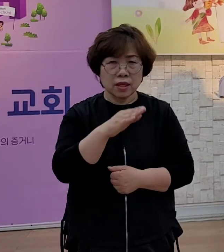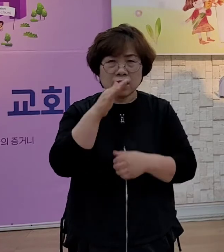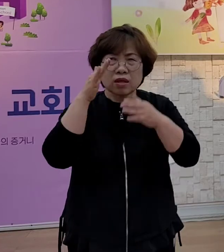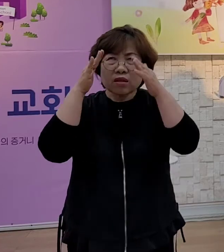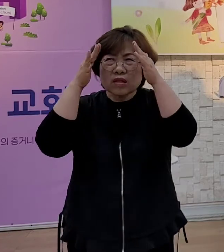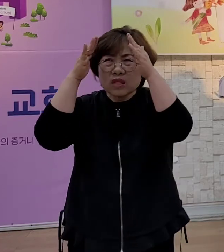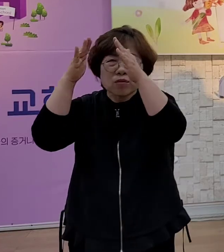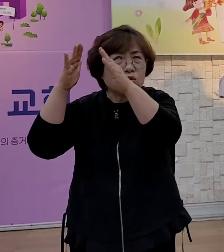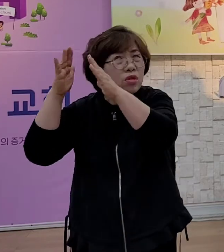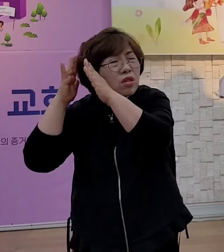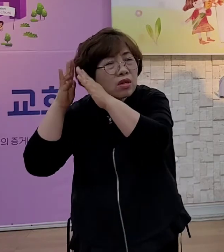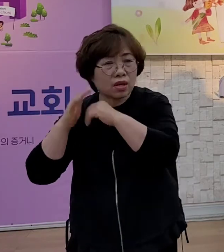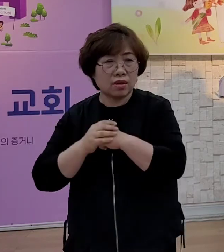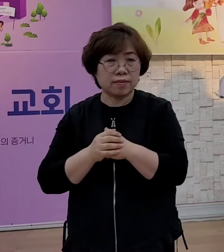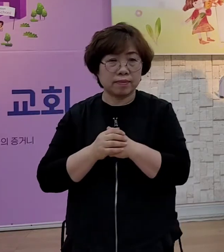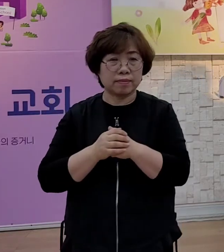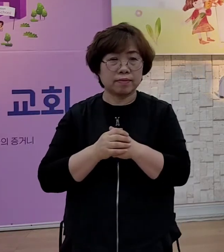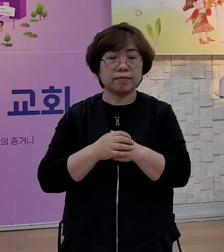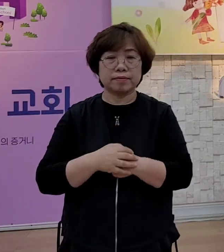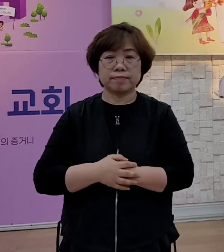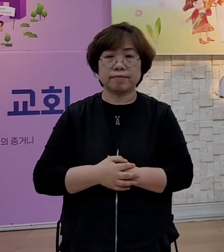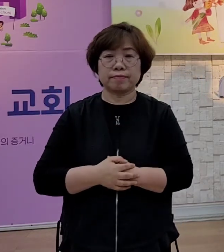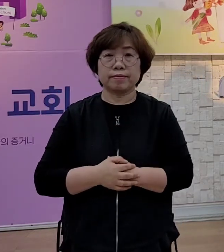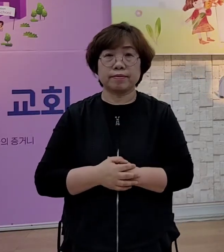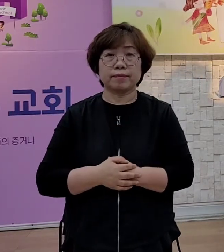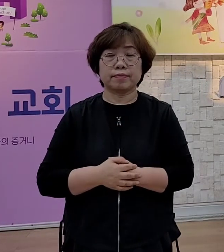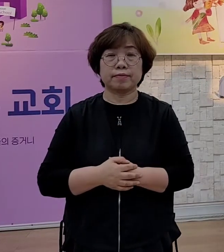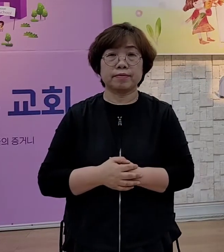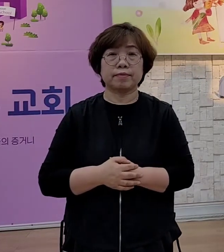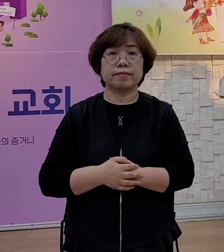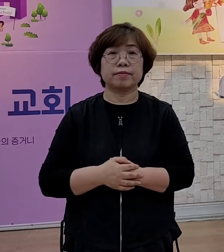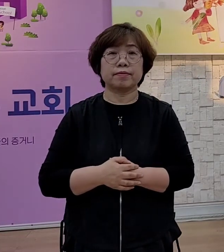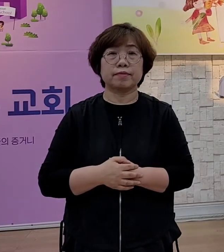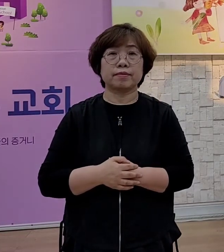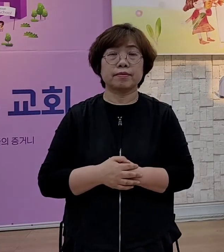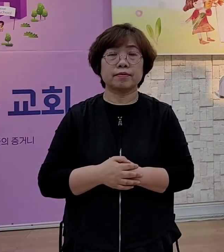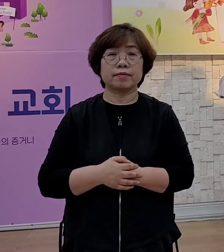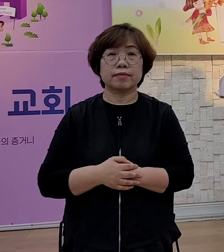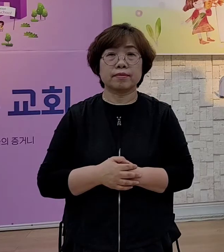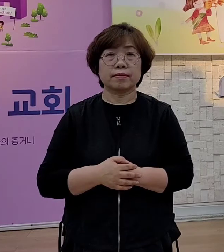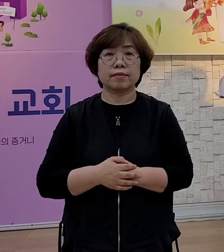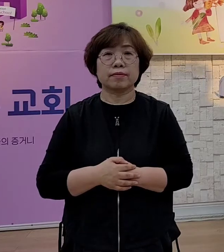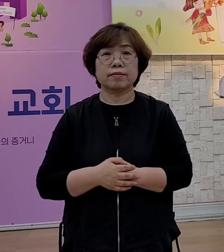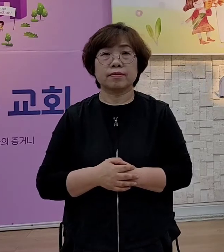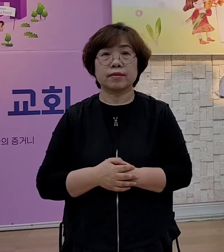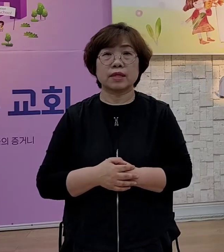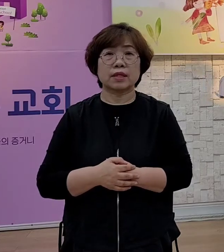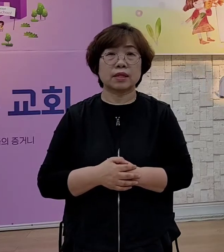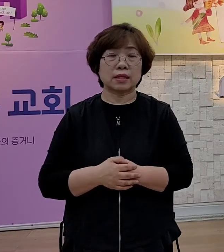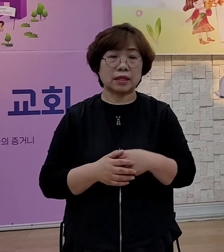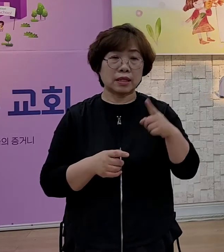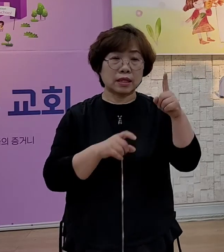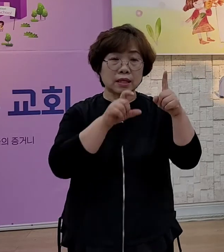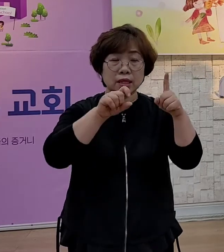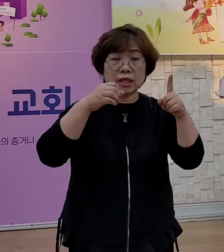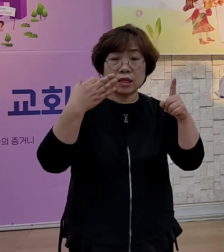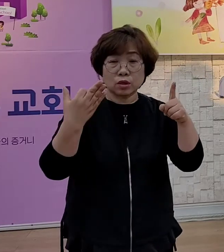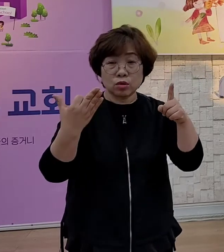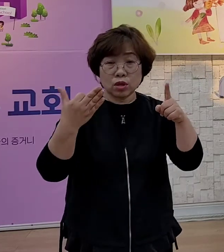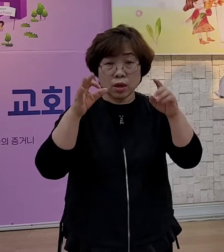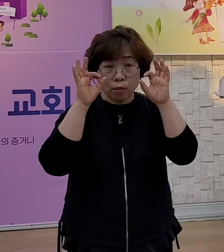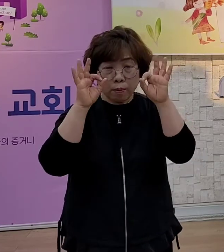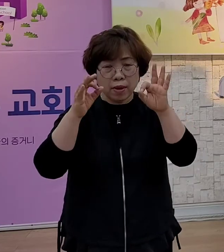자, 여러분, 본문의 19절에 보니까 듣기는 속히하라 돼 있잖아요. 듣기는 속히하라.